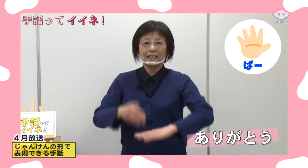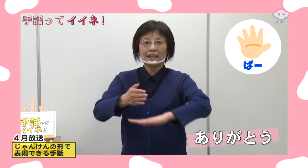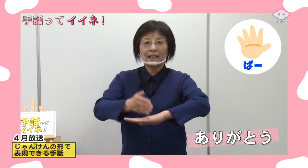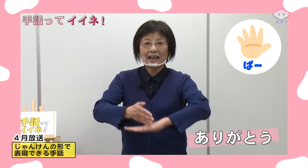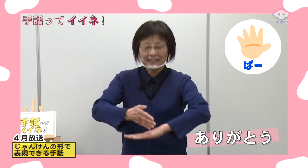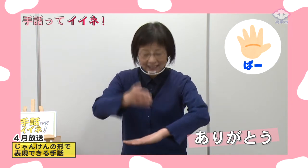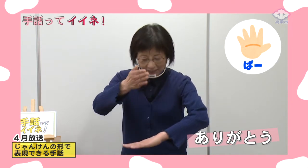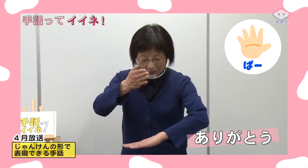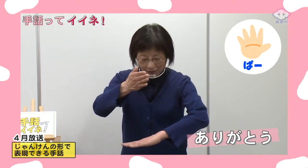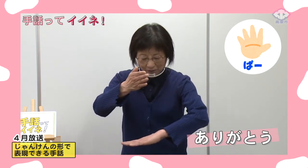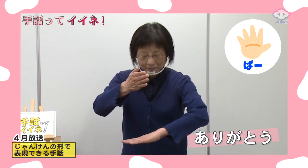ありがとう。